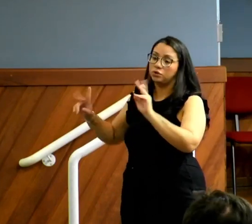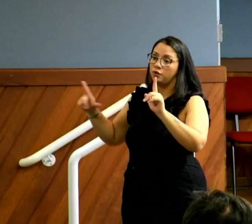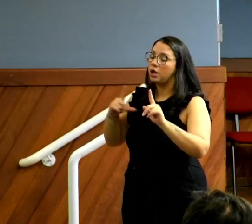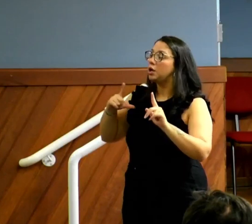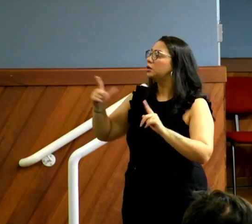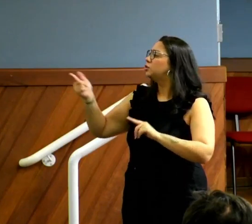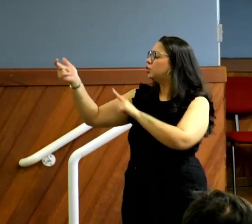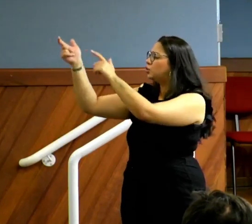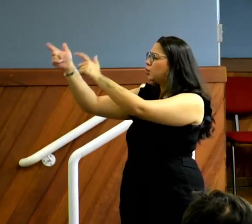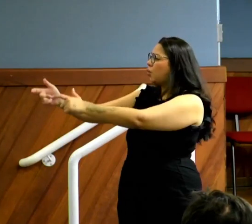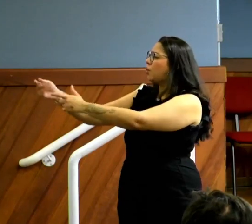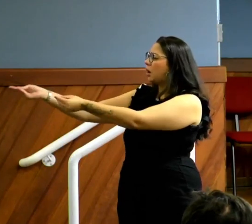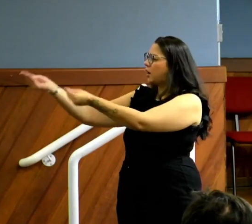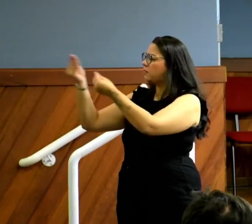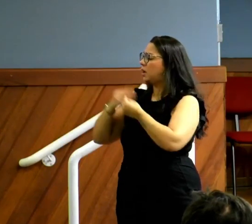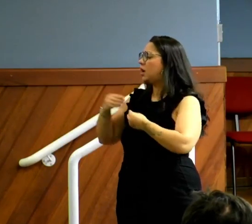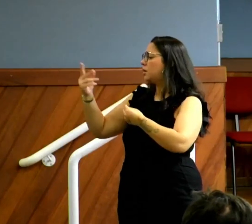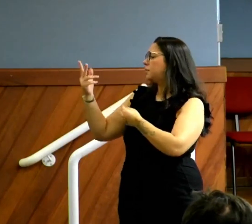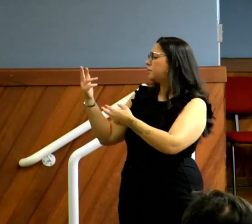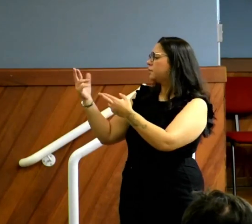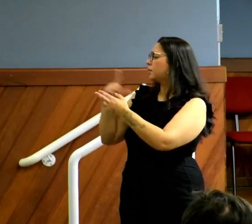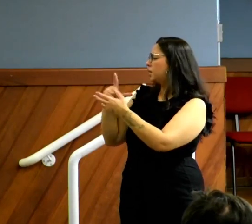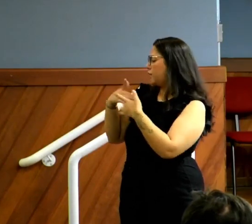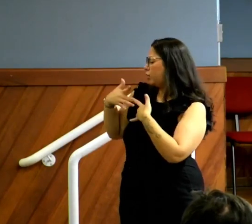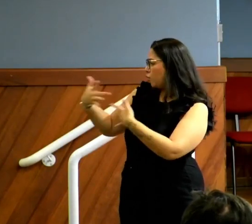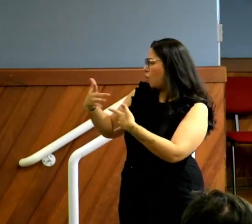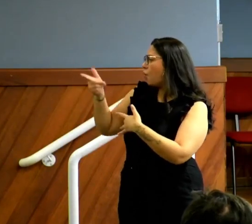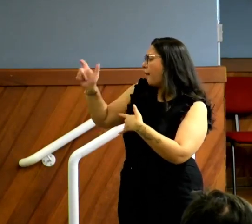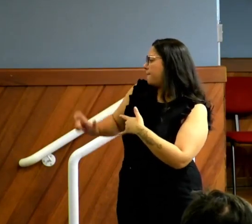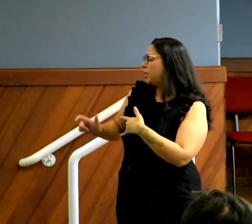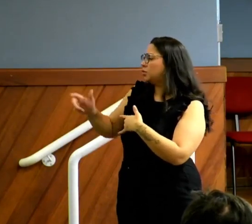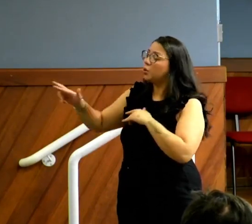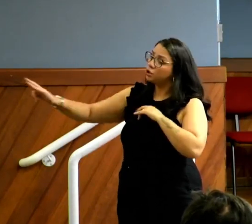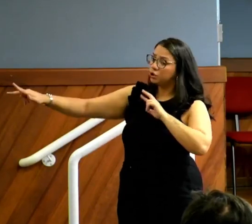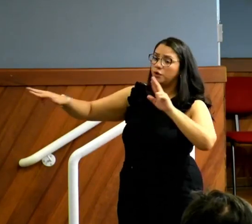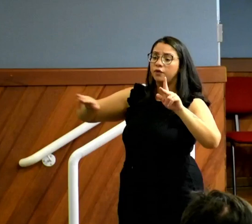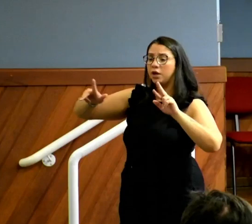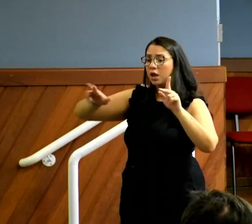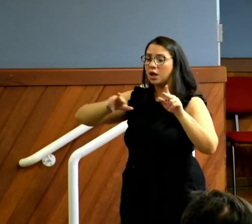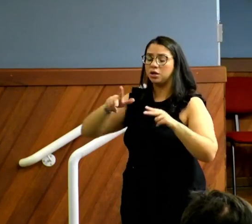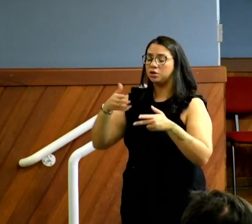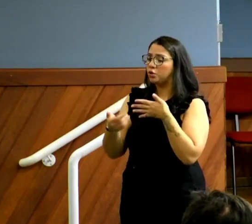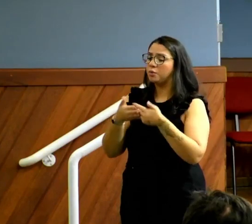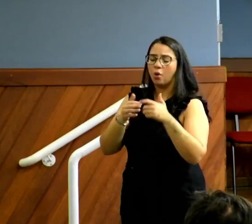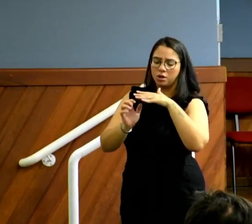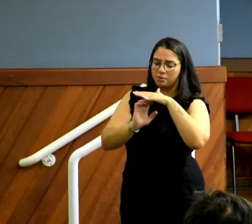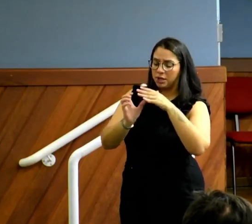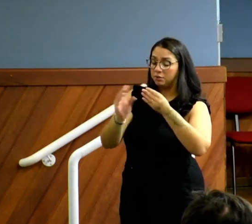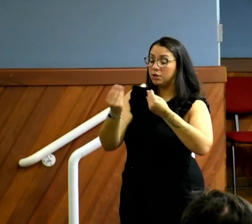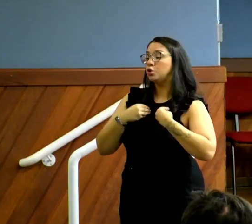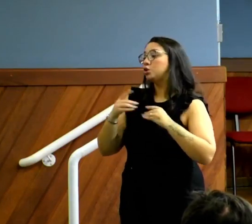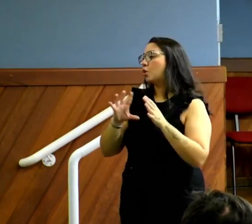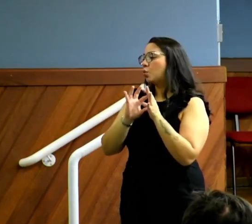de um titular, ele veio de um doador, de uma pessoa física ou de uma pessoa jurídica, não importa, ele já tem um